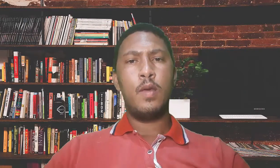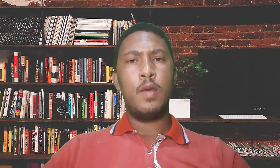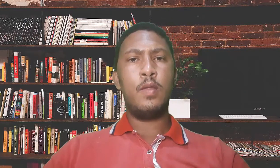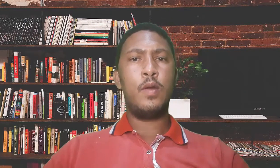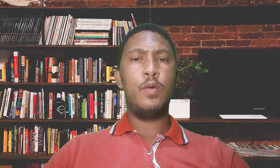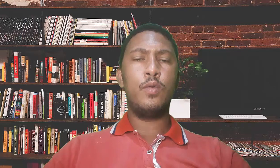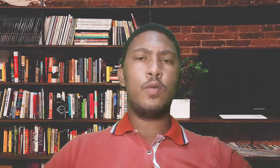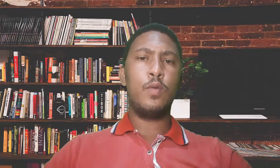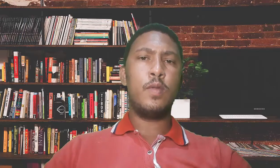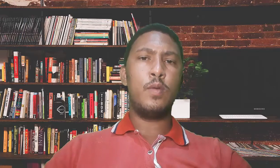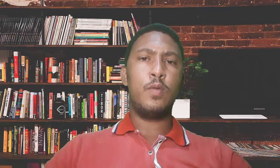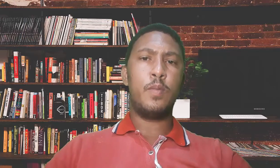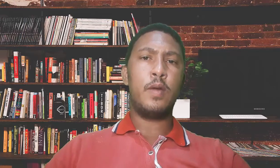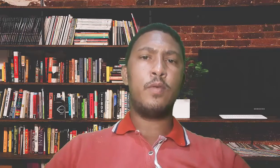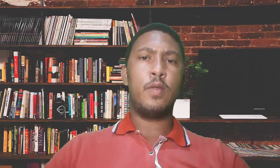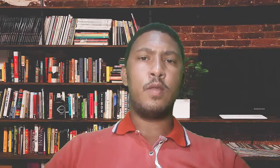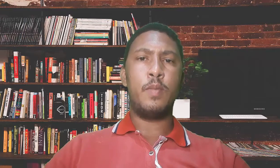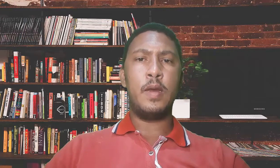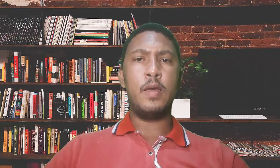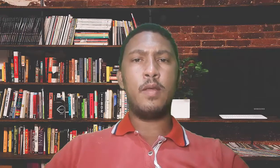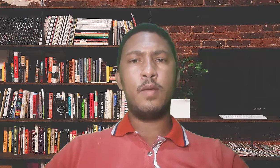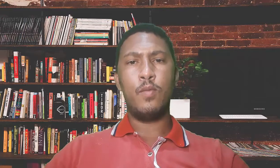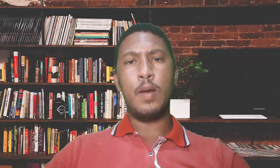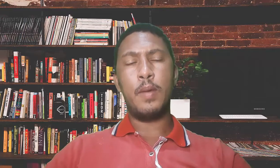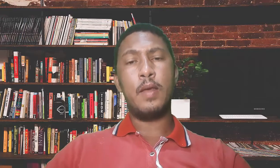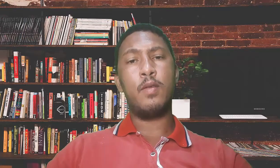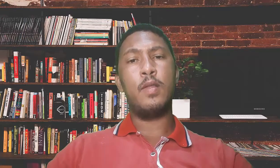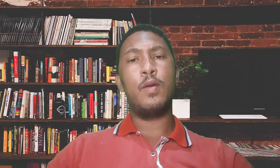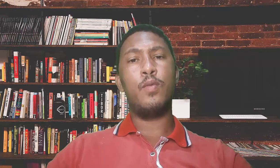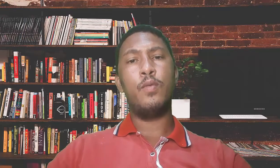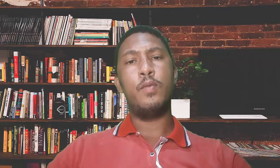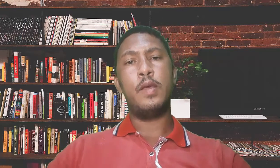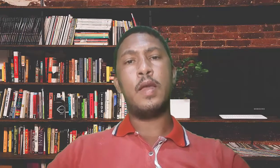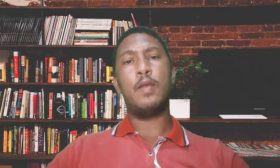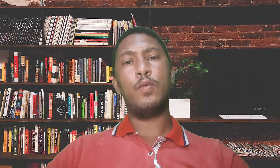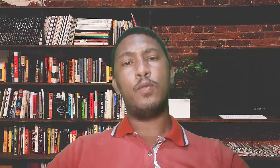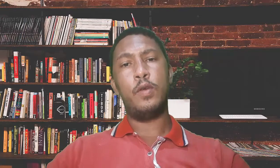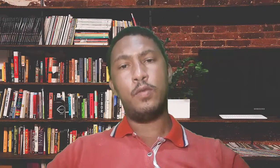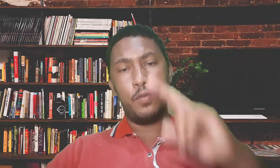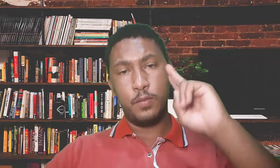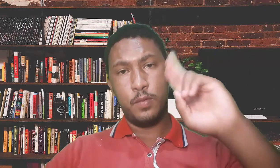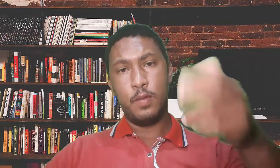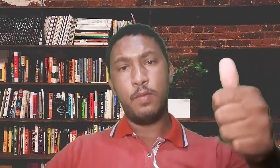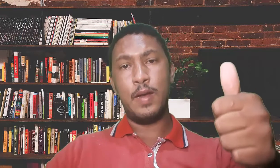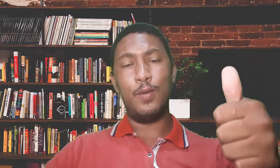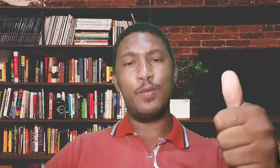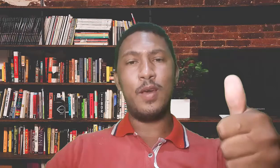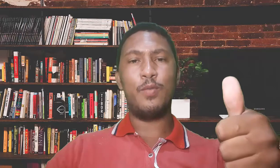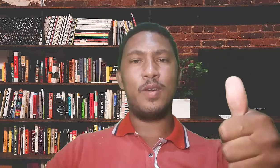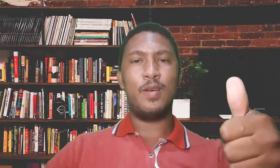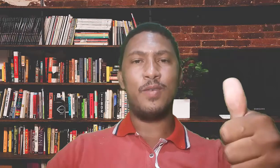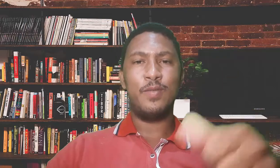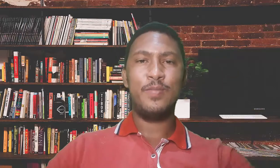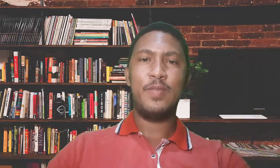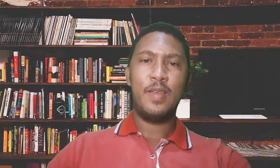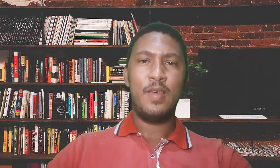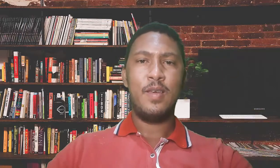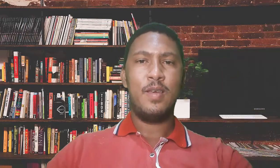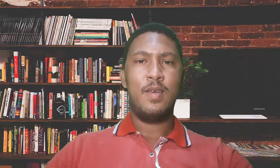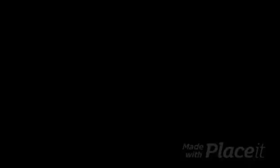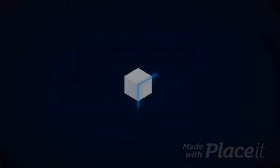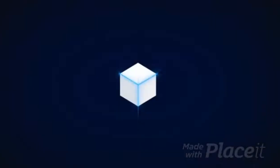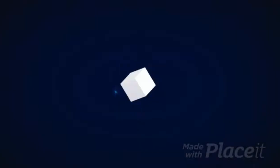vídeos, entre outros conteúdos para vocês, beleza? Um abraço então e até outro vídeo. Falou, tchau, tchau.